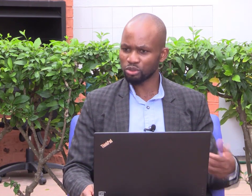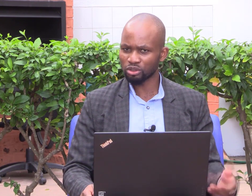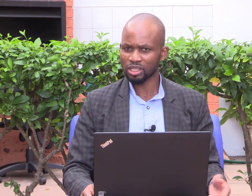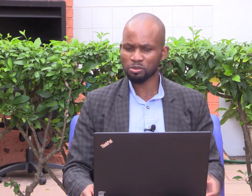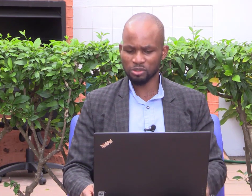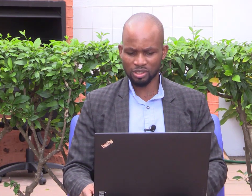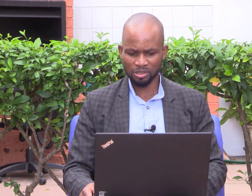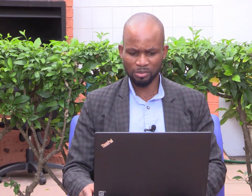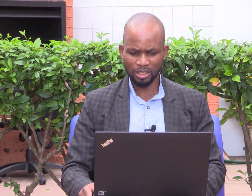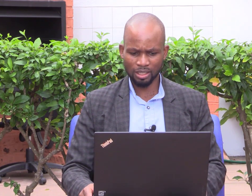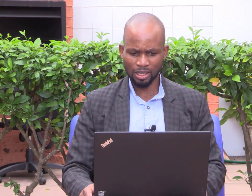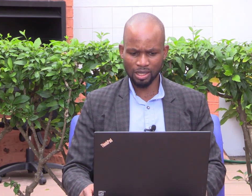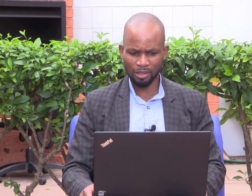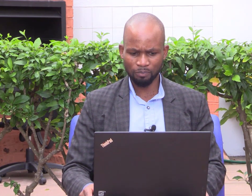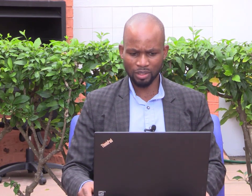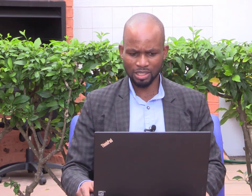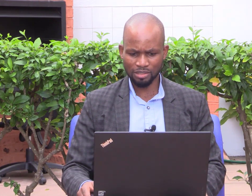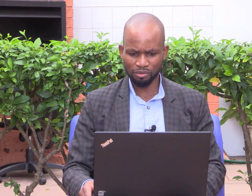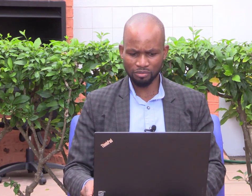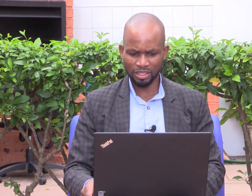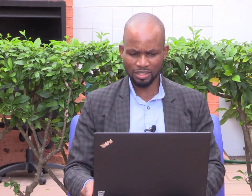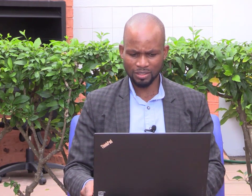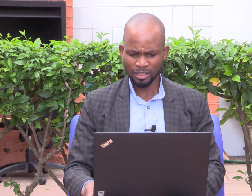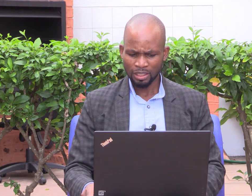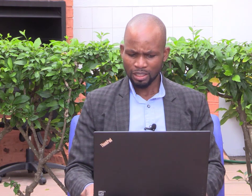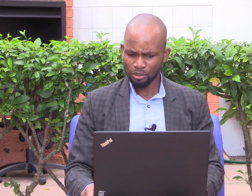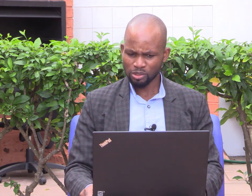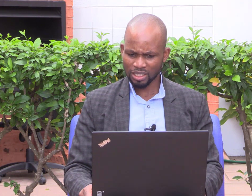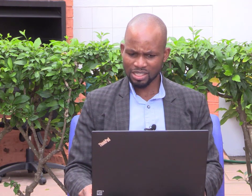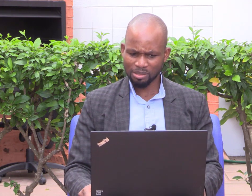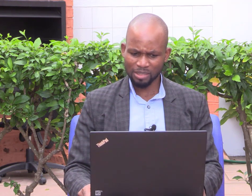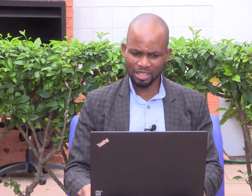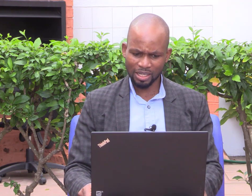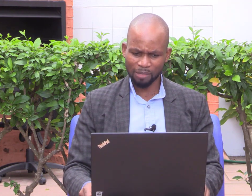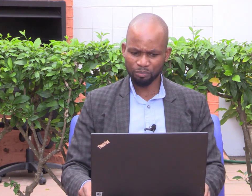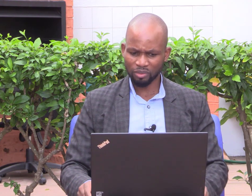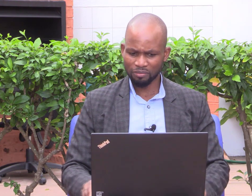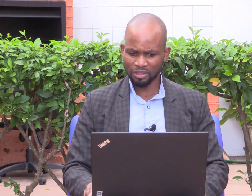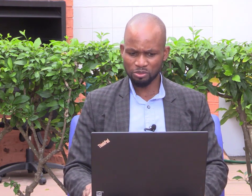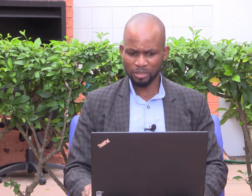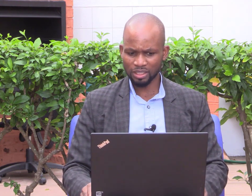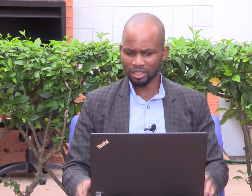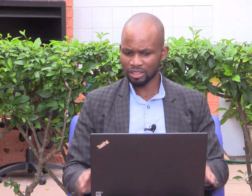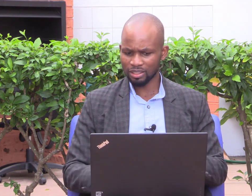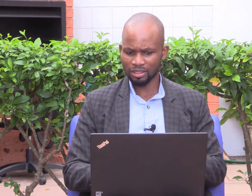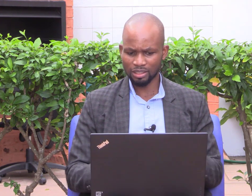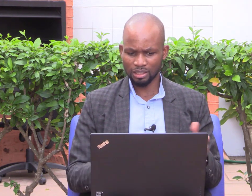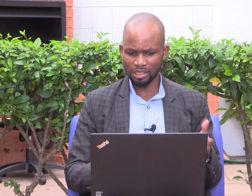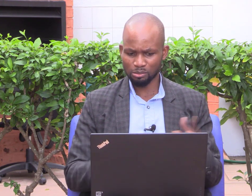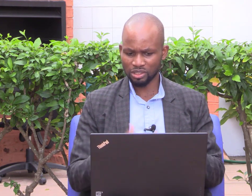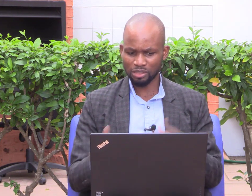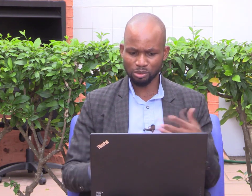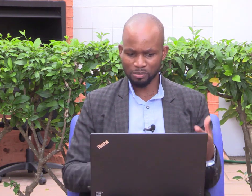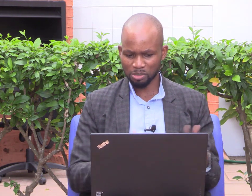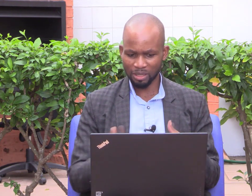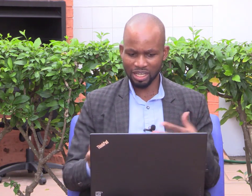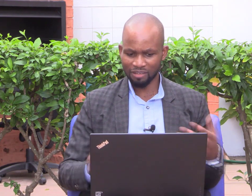ajudam outras pessoas também a desenvolverem-se. Eu gostaria de saber da Felizmila, em termos de últimas